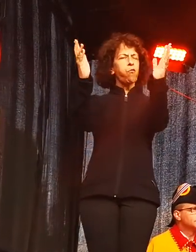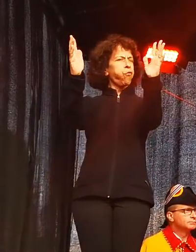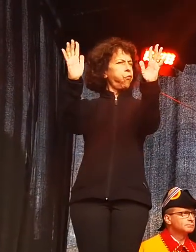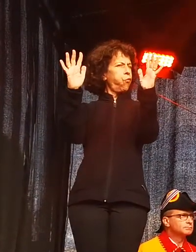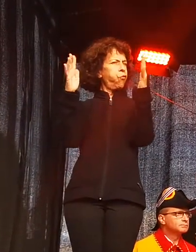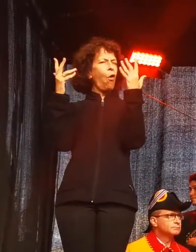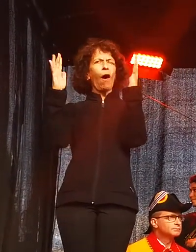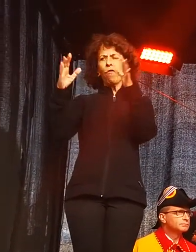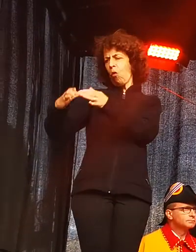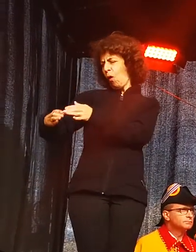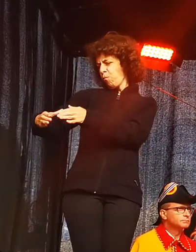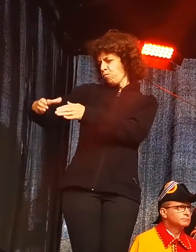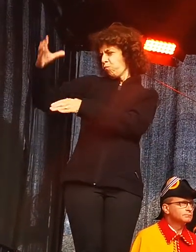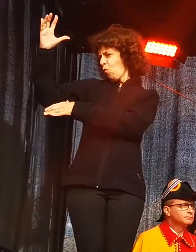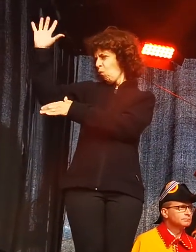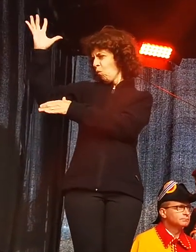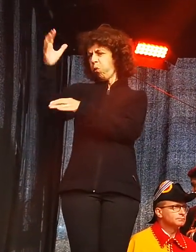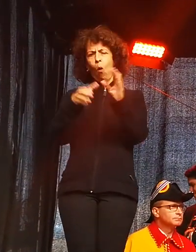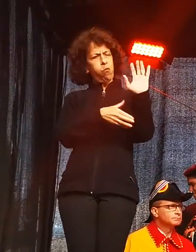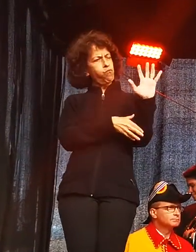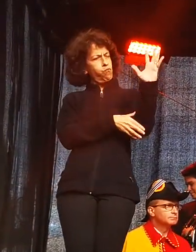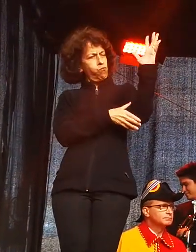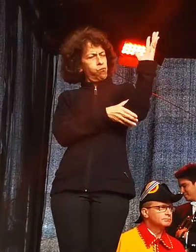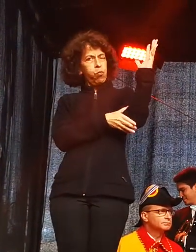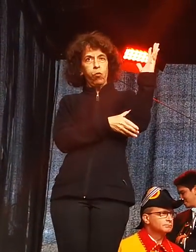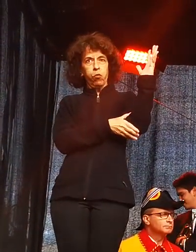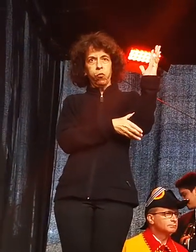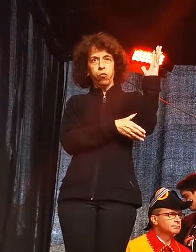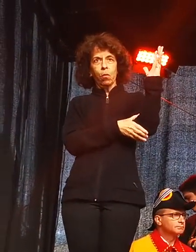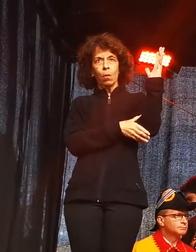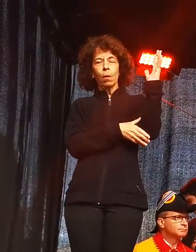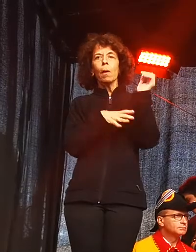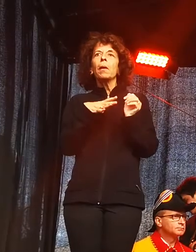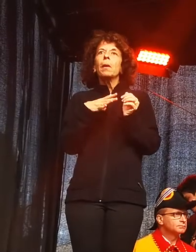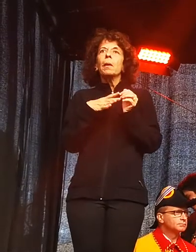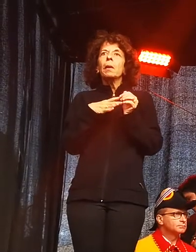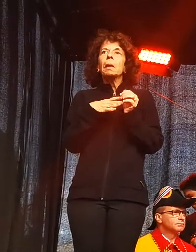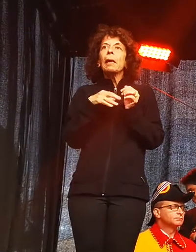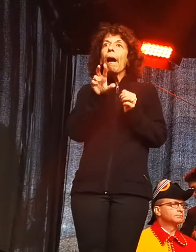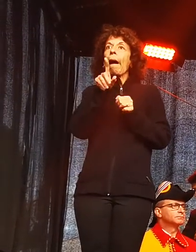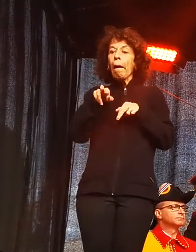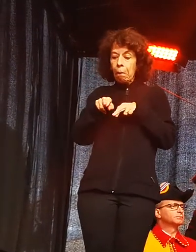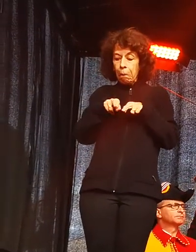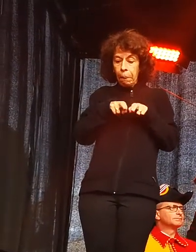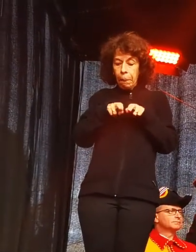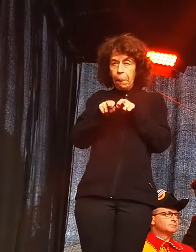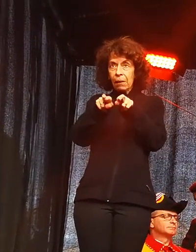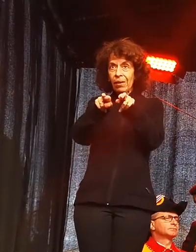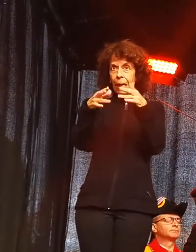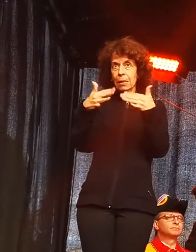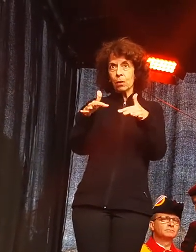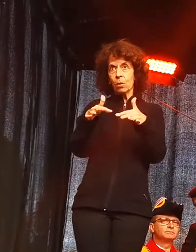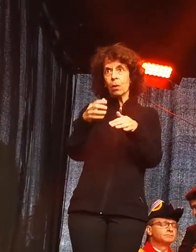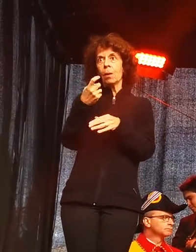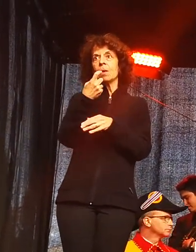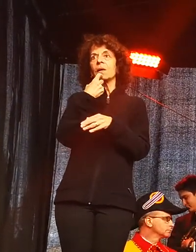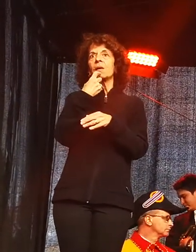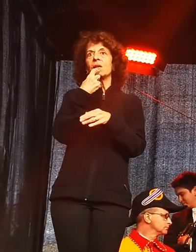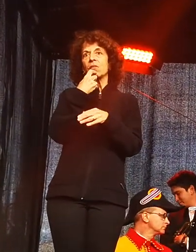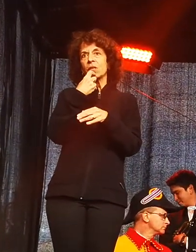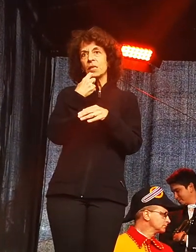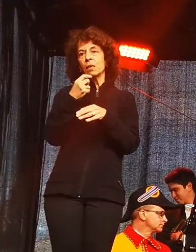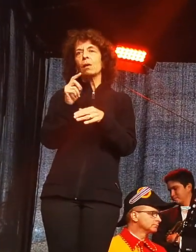une forêt de chênes, une forêt de hêtres qui est juste entrecoupée par les cours d'eau. Et en fait, c'est le seul endroit qui était